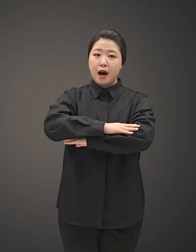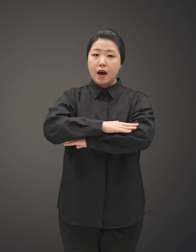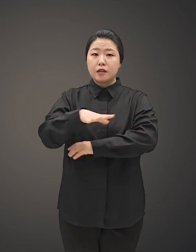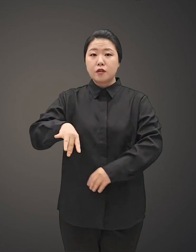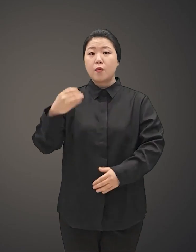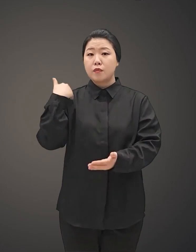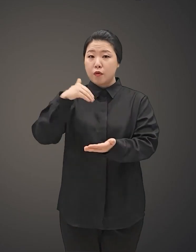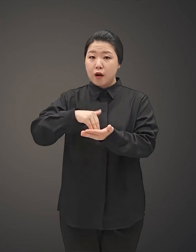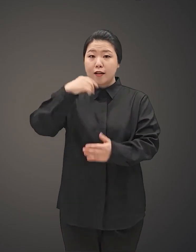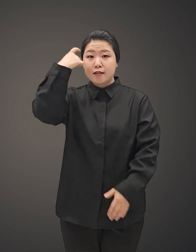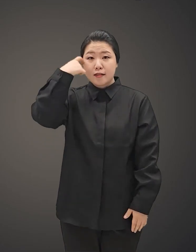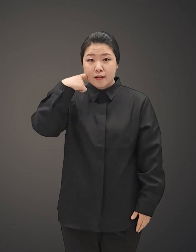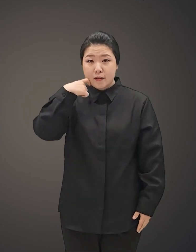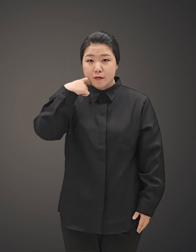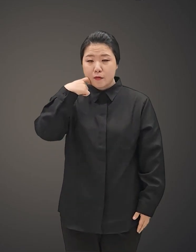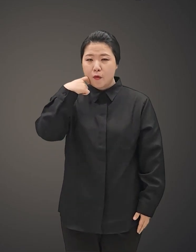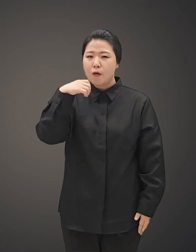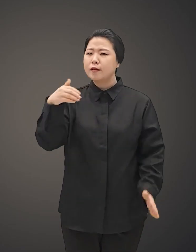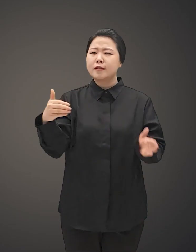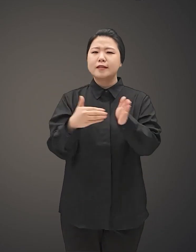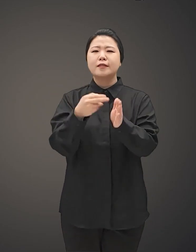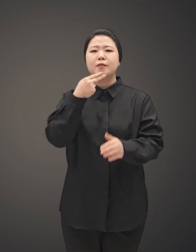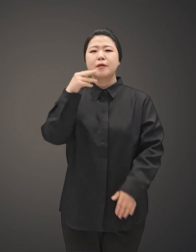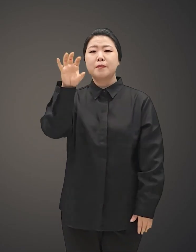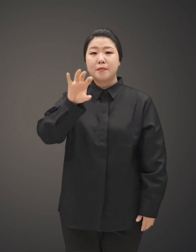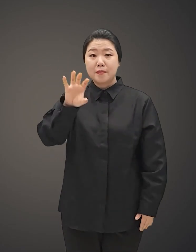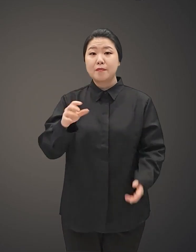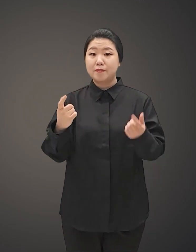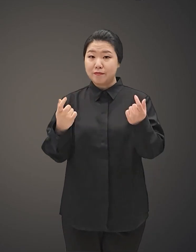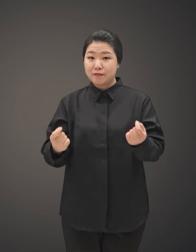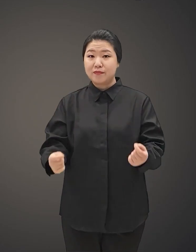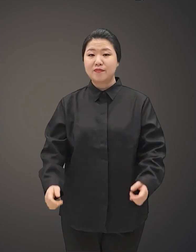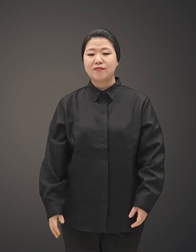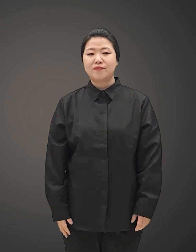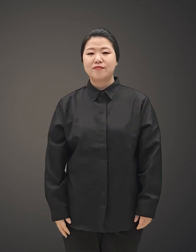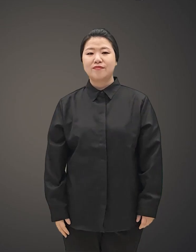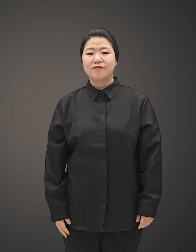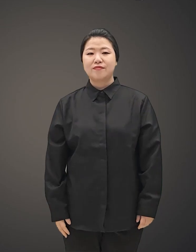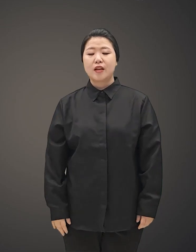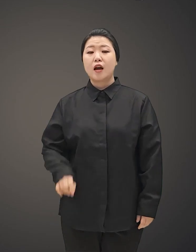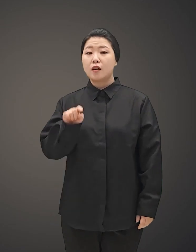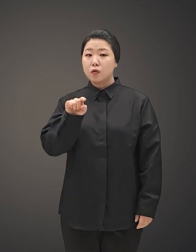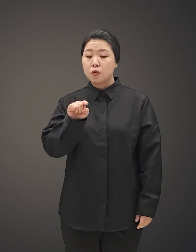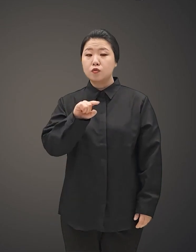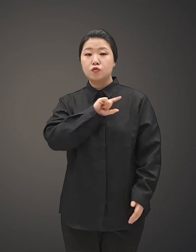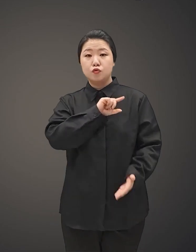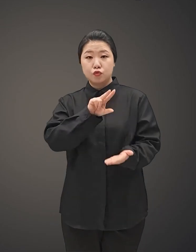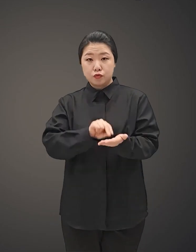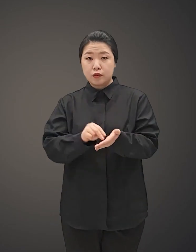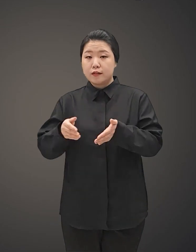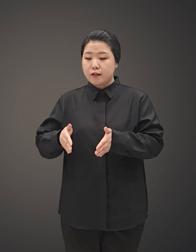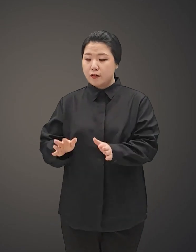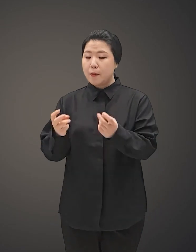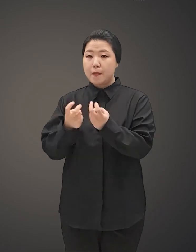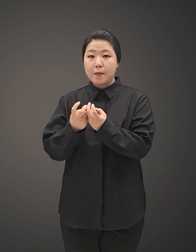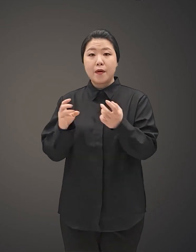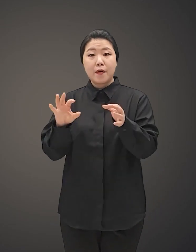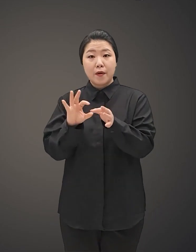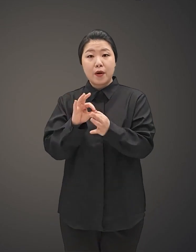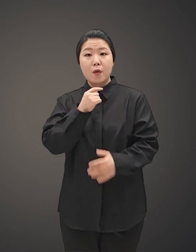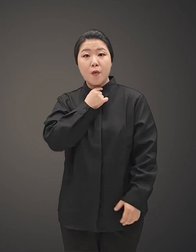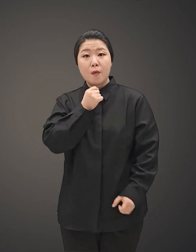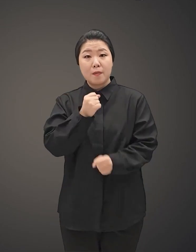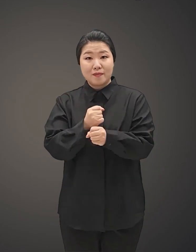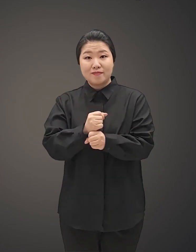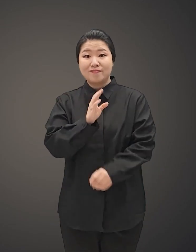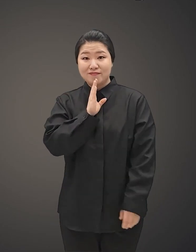다시 처음으로 돌아오는 듯한 순환 구조로 되어 있습니다. 이런 구성 또한 작품의 주제를 드러내기 위해